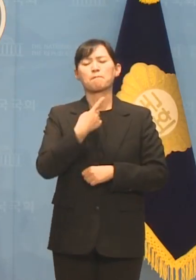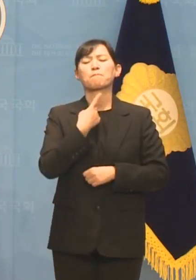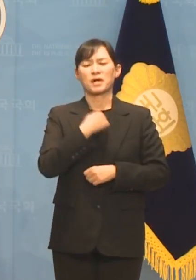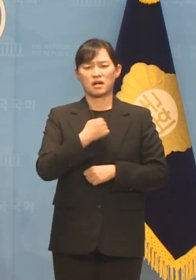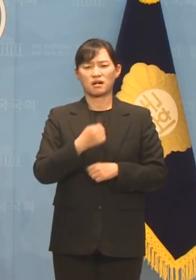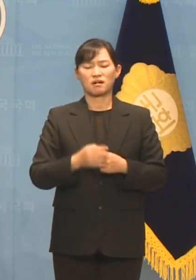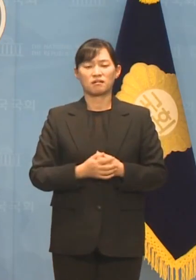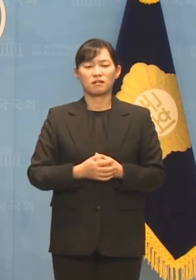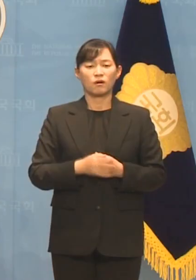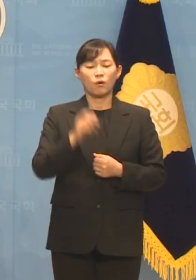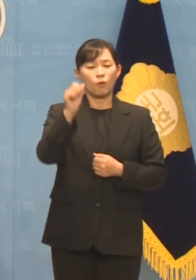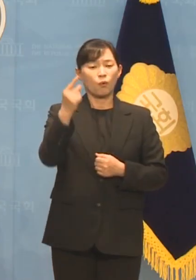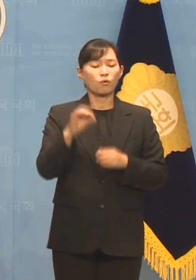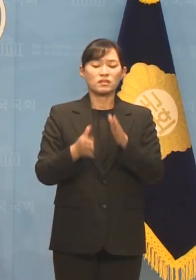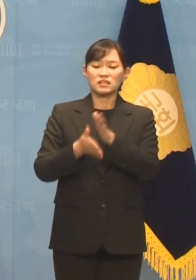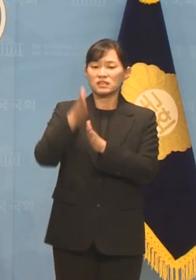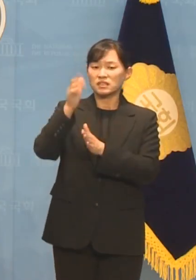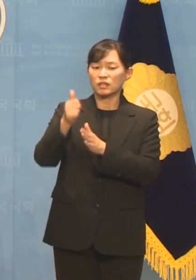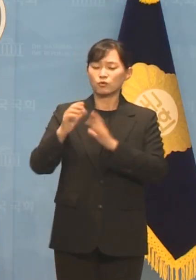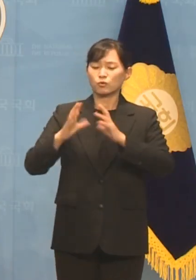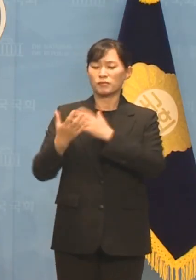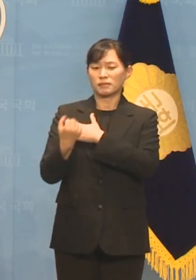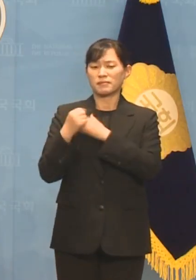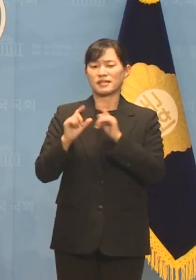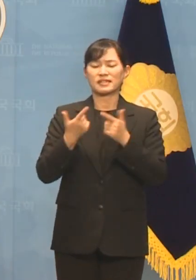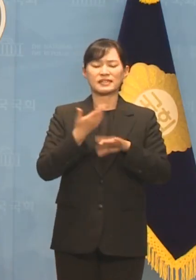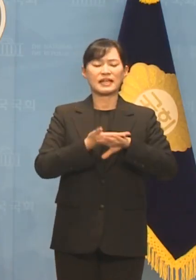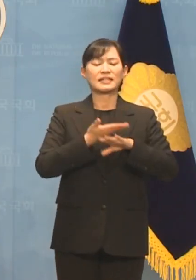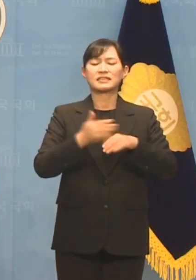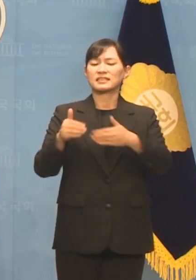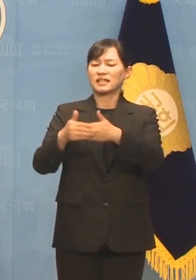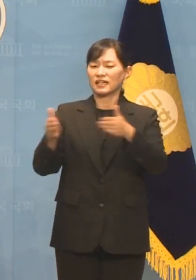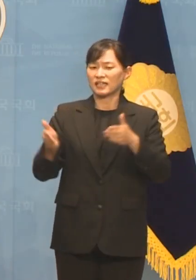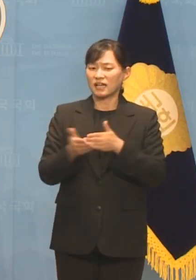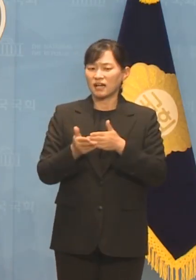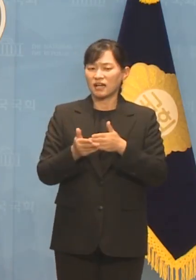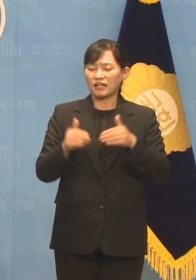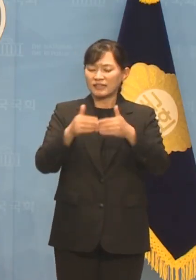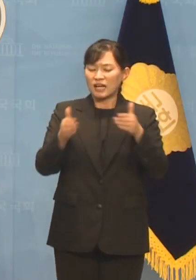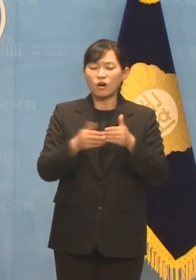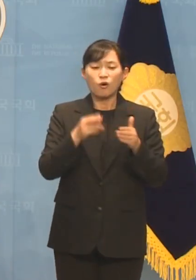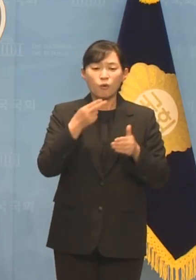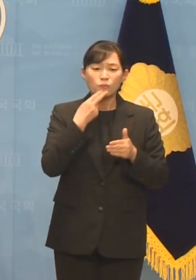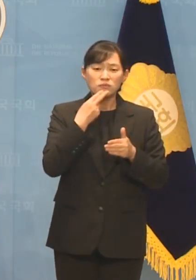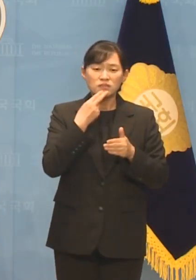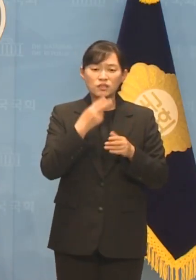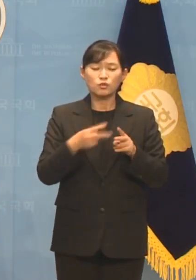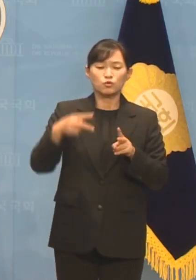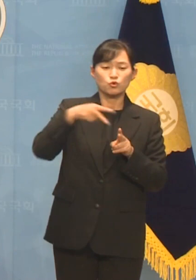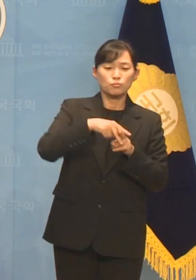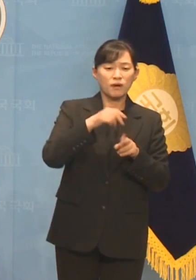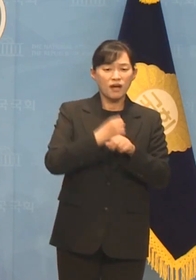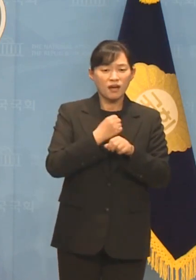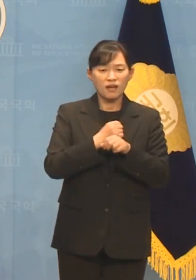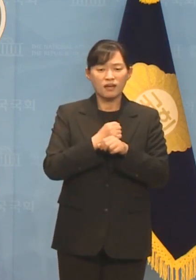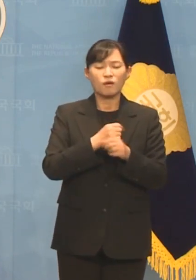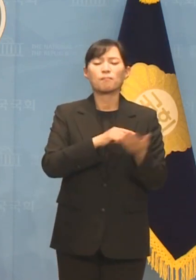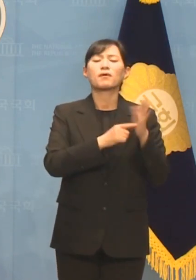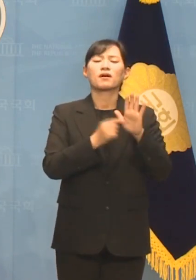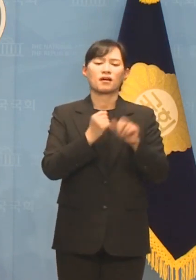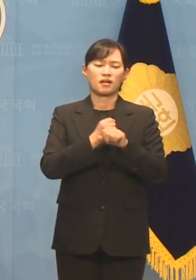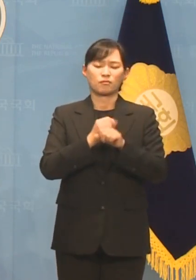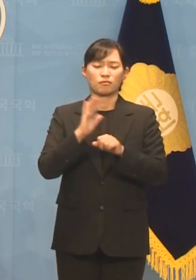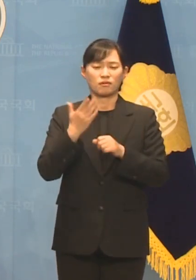있습니다. 홍준표 시장은 국민의힘이 아닌 타 정당이나 무소속으로 출마할 계획인지 밝혀야 할 것입니다.